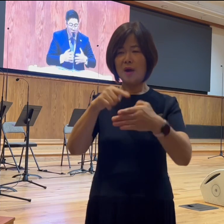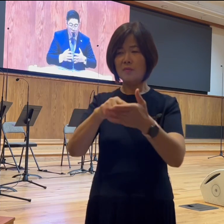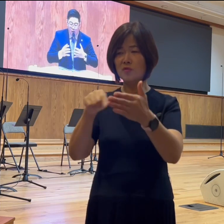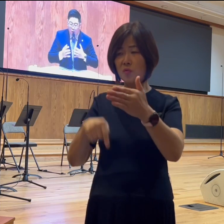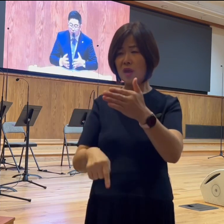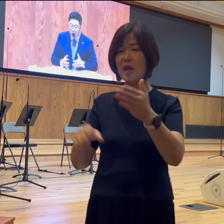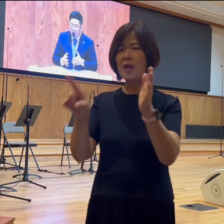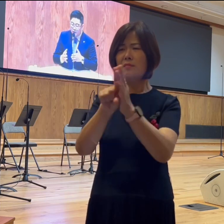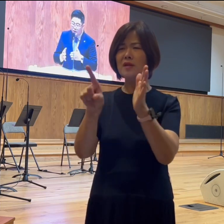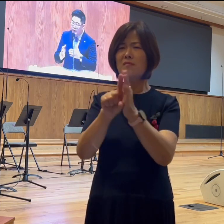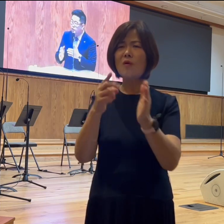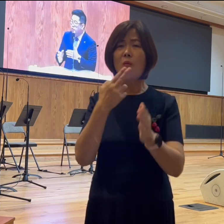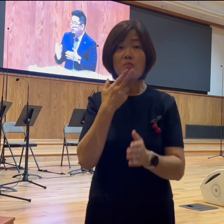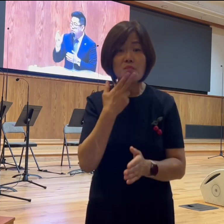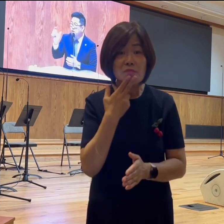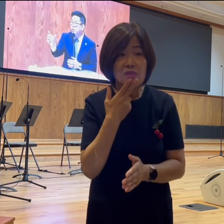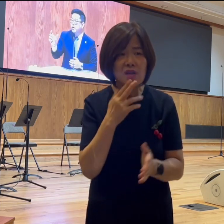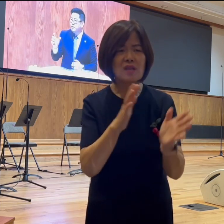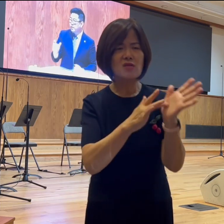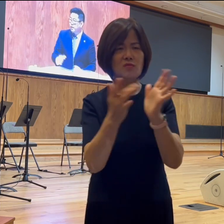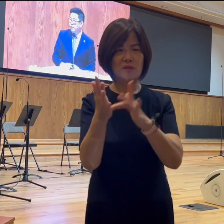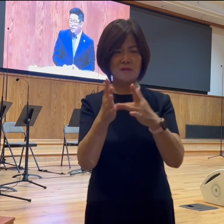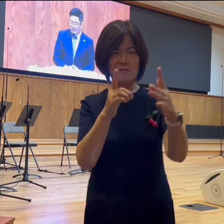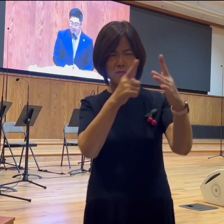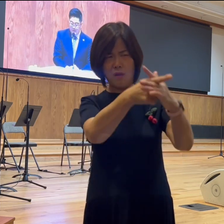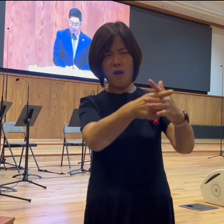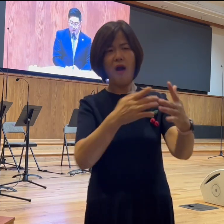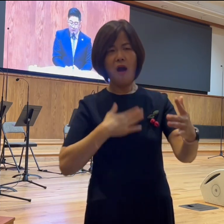믿음이 없다는 것을 예수님께서 지금 찝어내신 거예요.